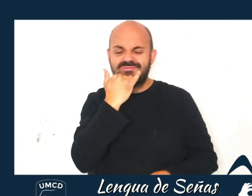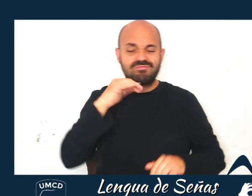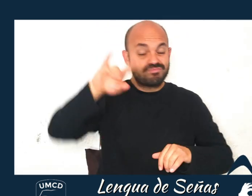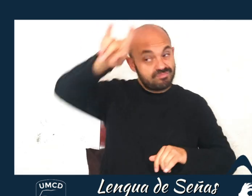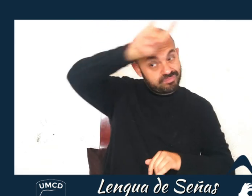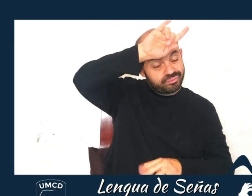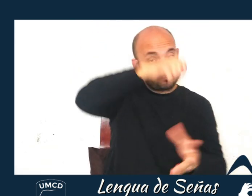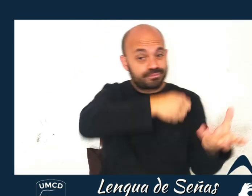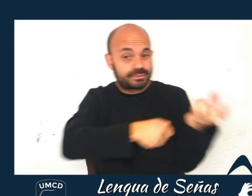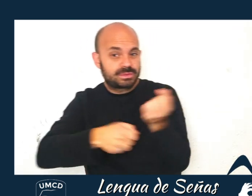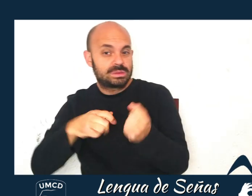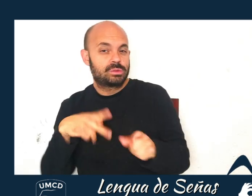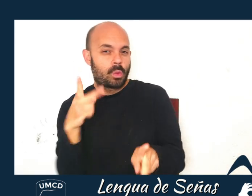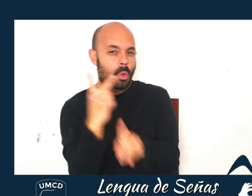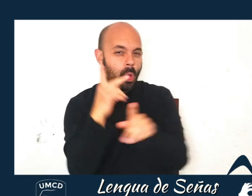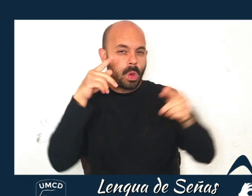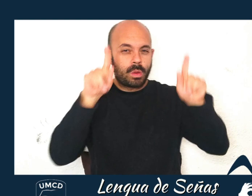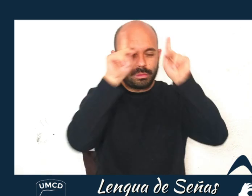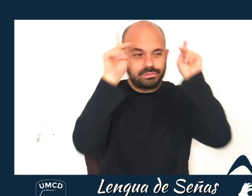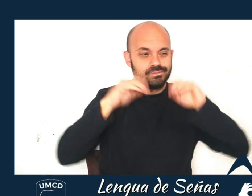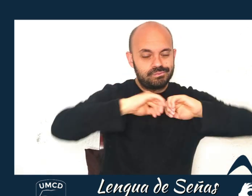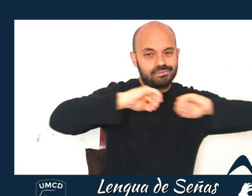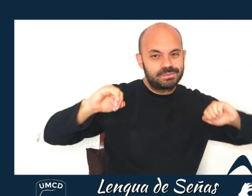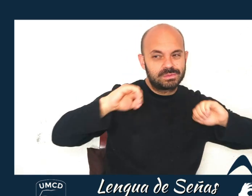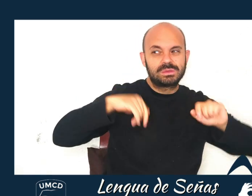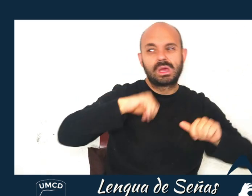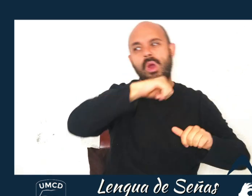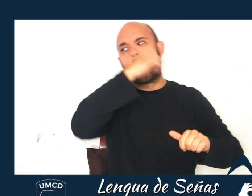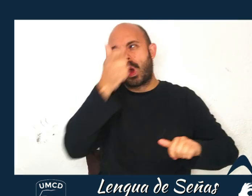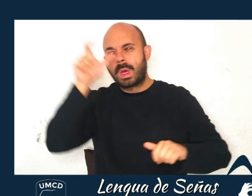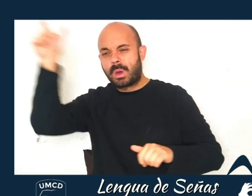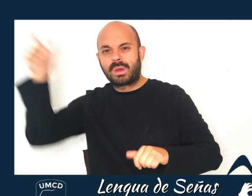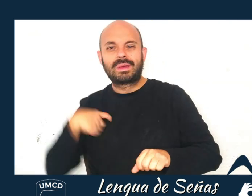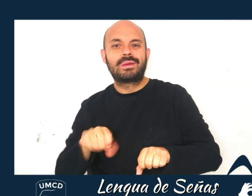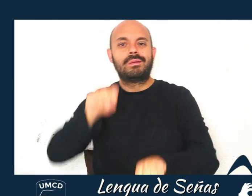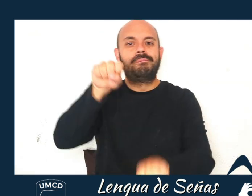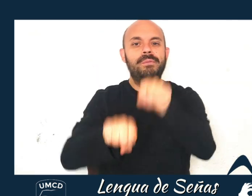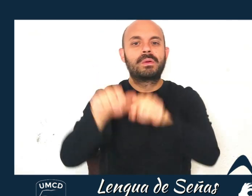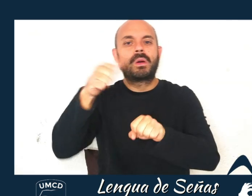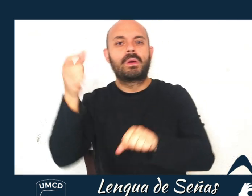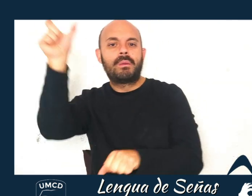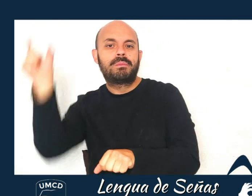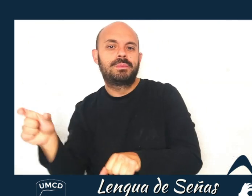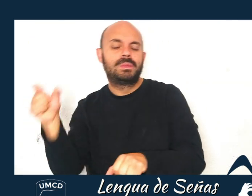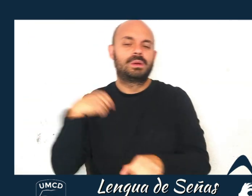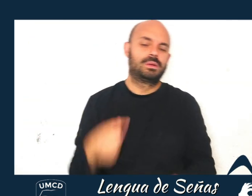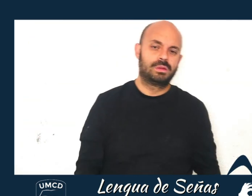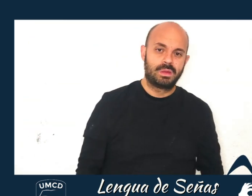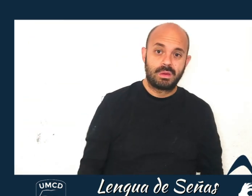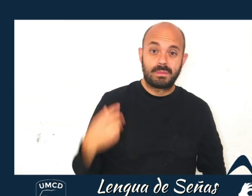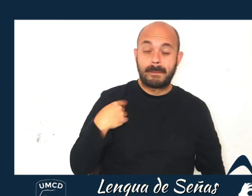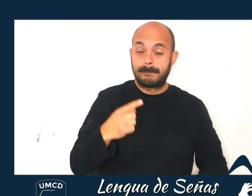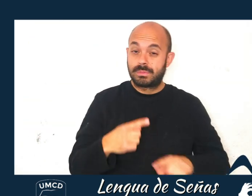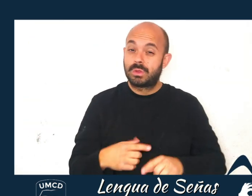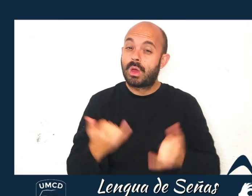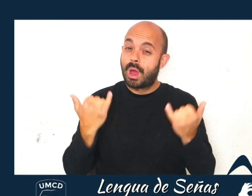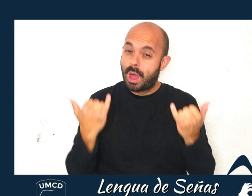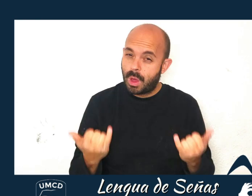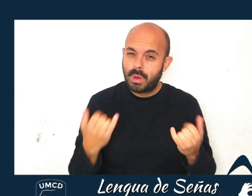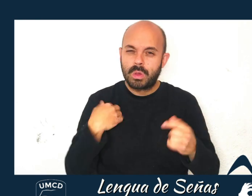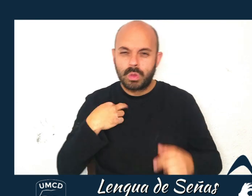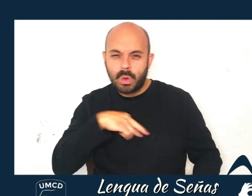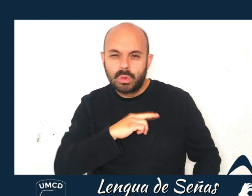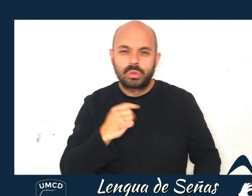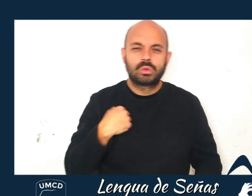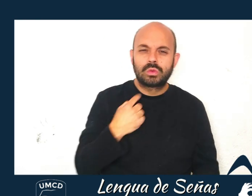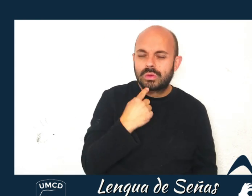cuidándome de no caer en pecados, alejándome de cualquier cosa que vaya a traer perjuicio a mi vida.